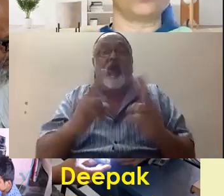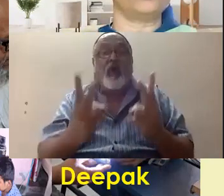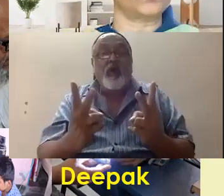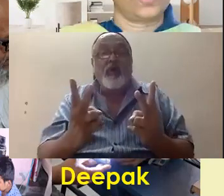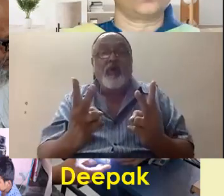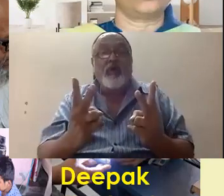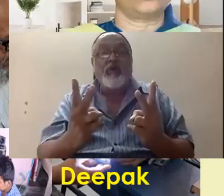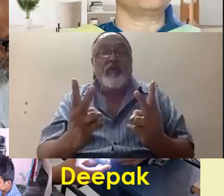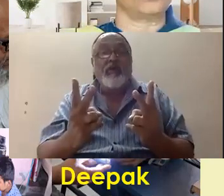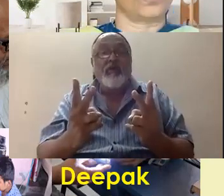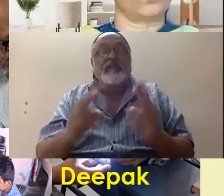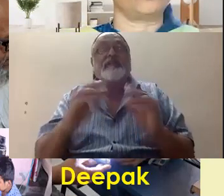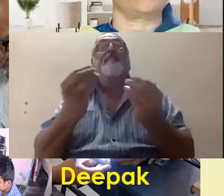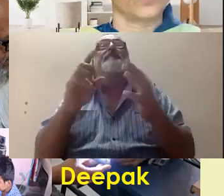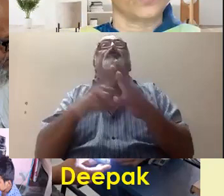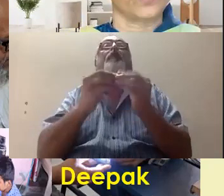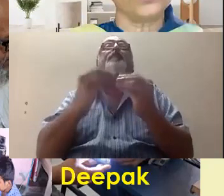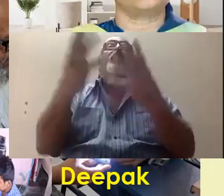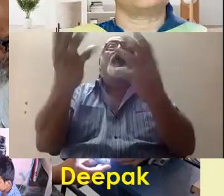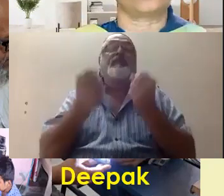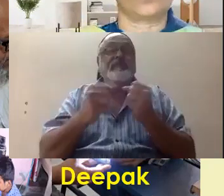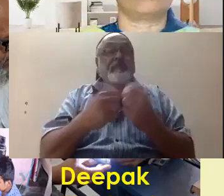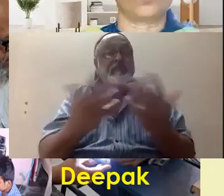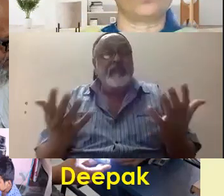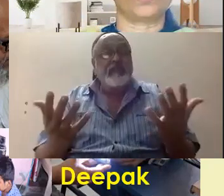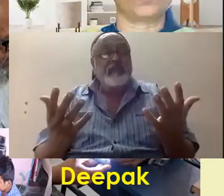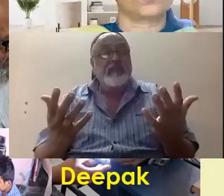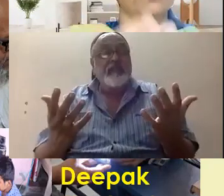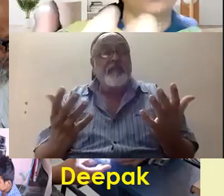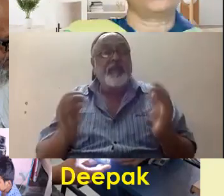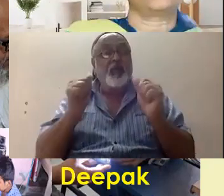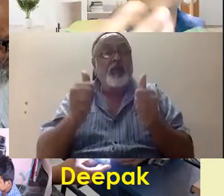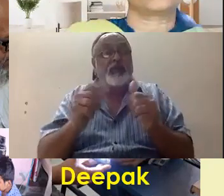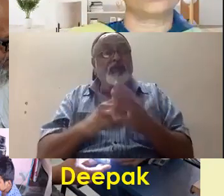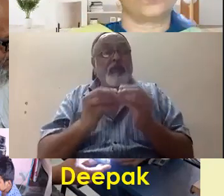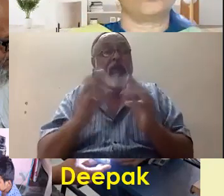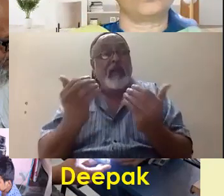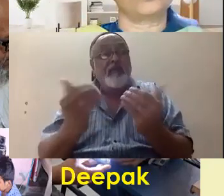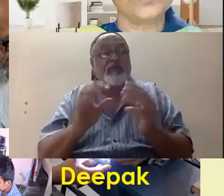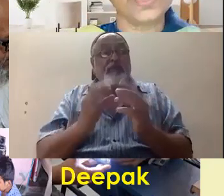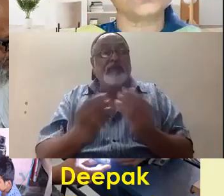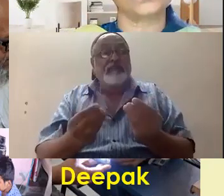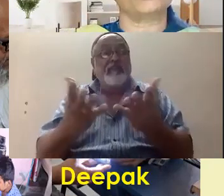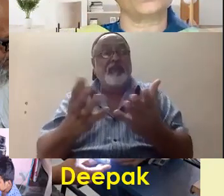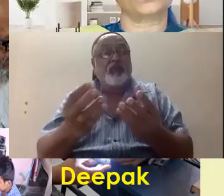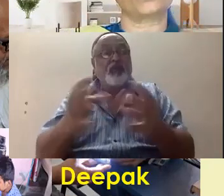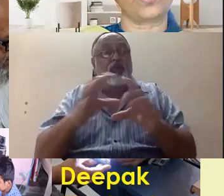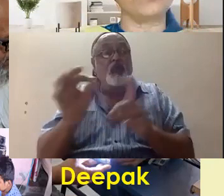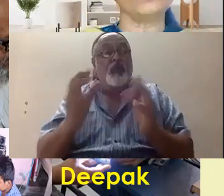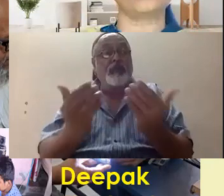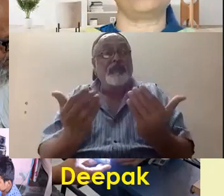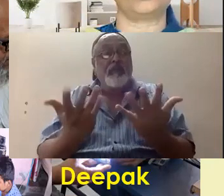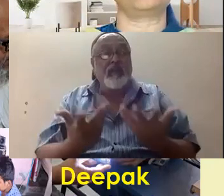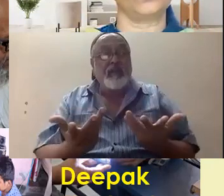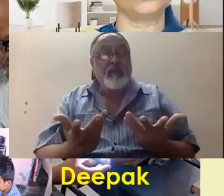एनी जॉब विच यू नो is suitable for the employment. Similarly, you can see Imtiaz Kachvi ji, jo